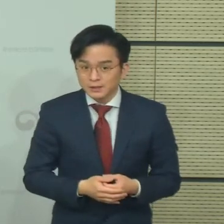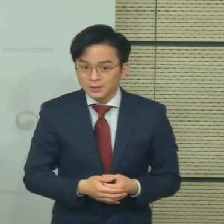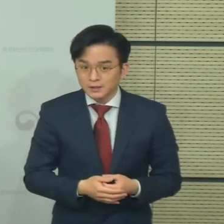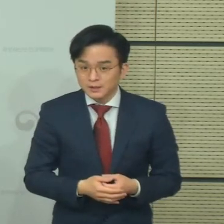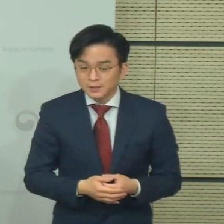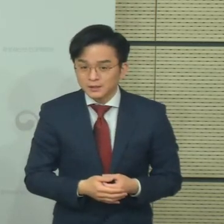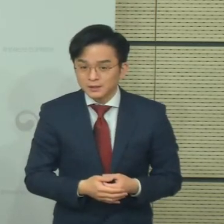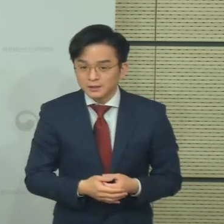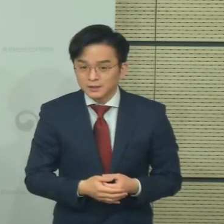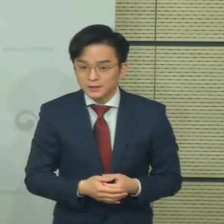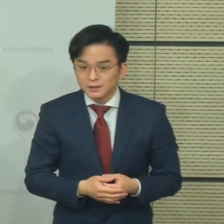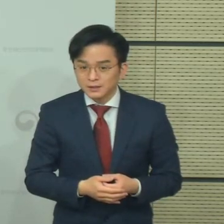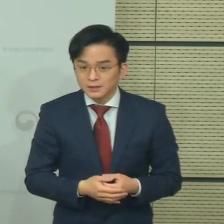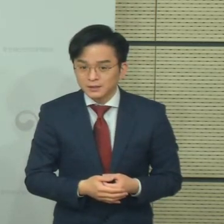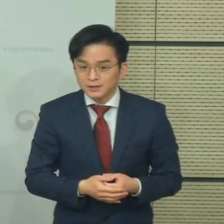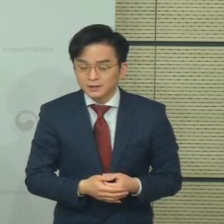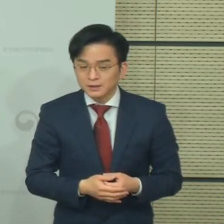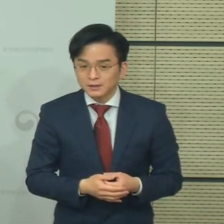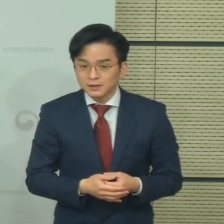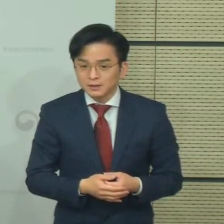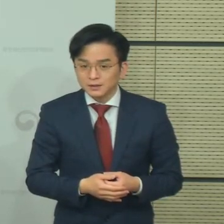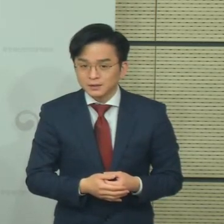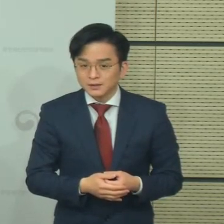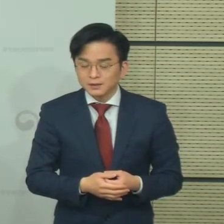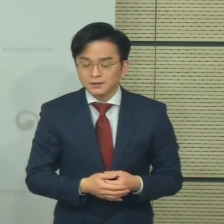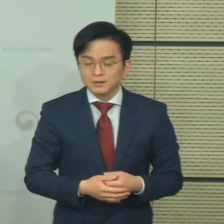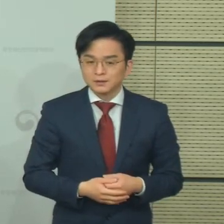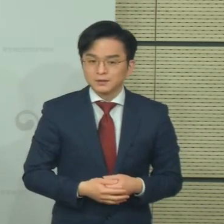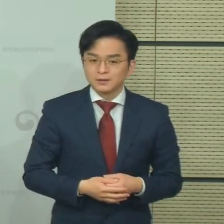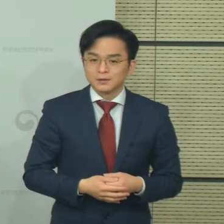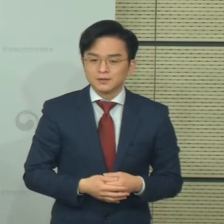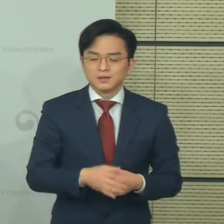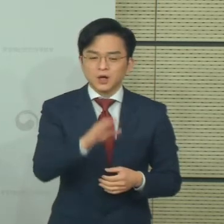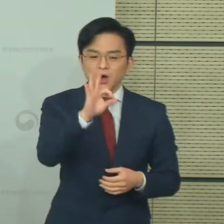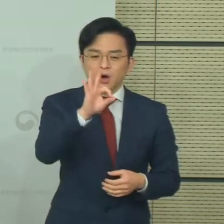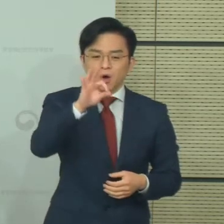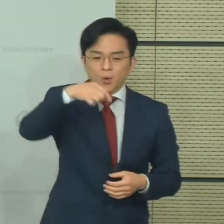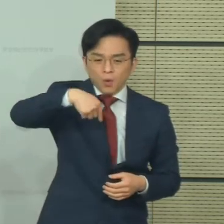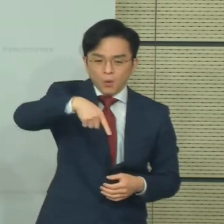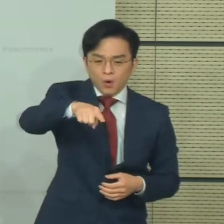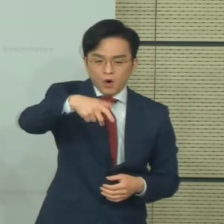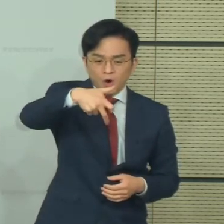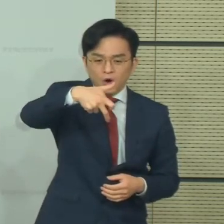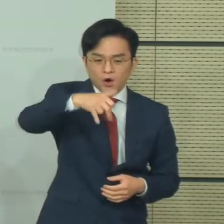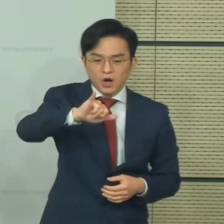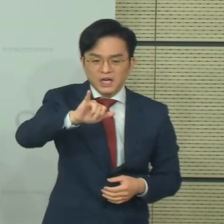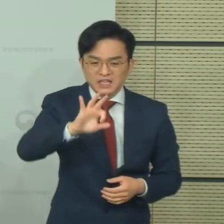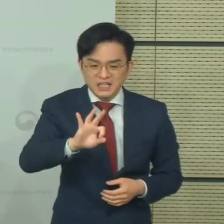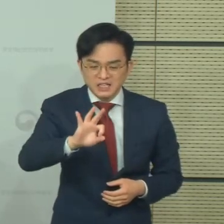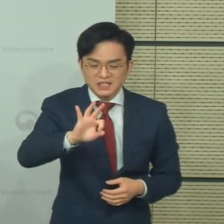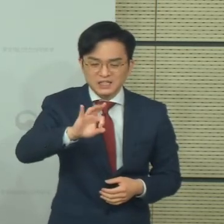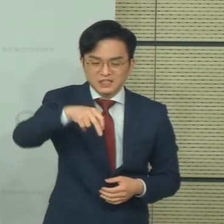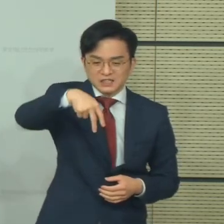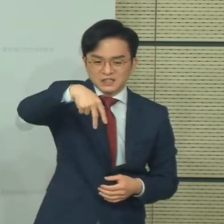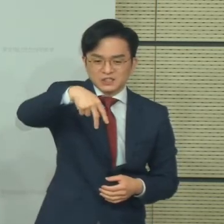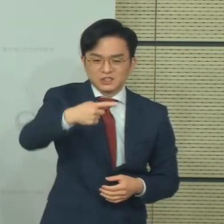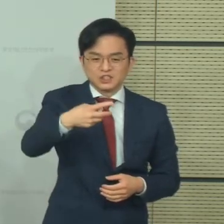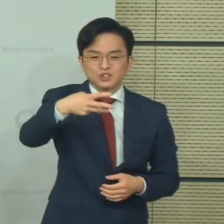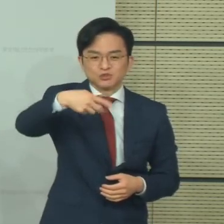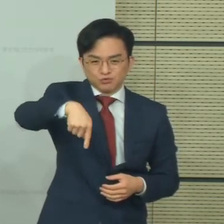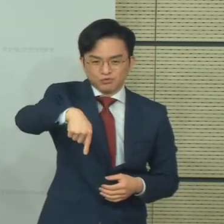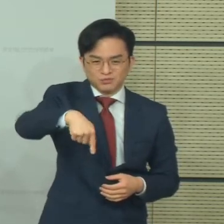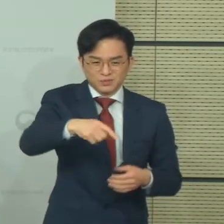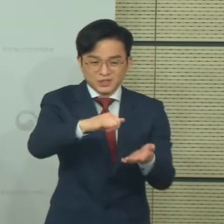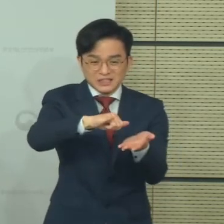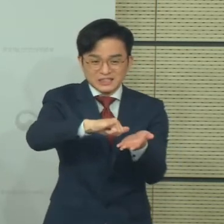검체를 채취하는 데 검사가 이루어지고 있는 것인지 궁금합니다. 해외에서도 하고 있는 조치인지, 우리나라에서 처음으로